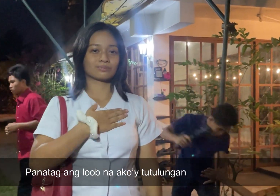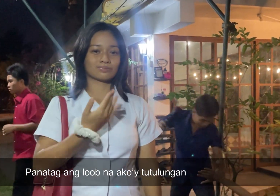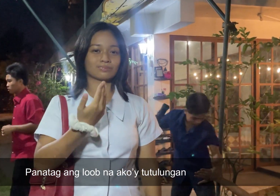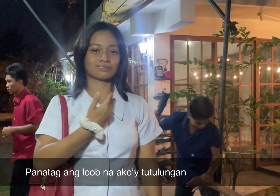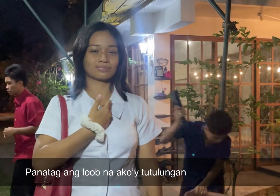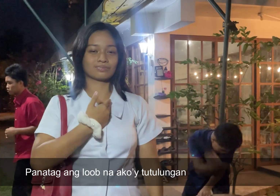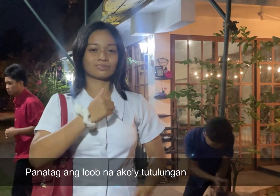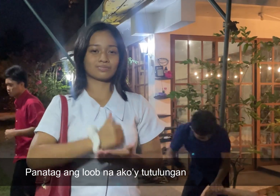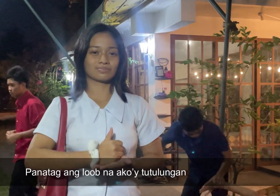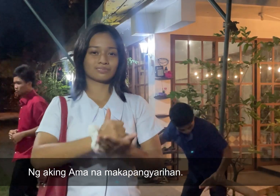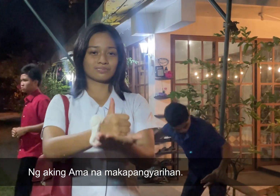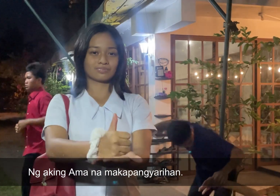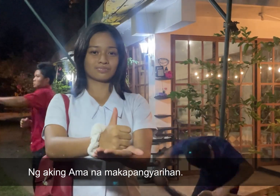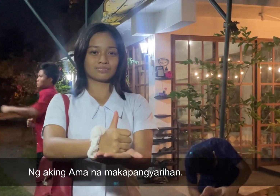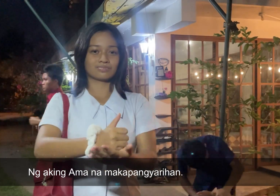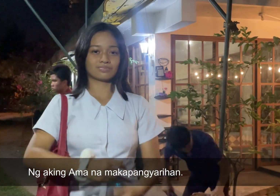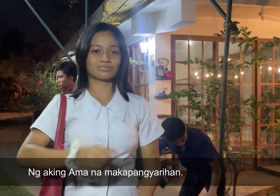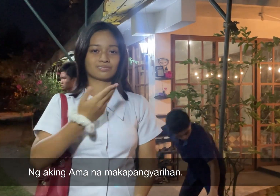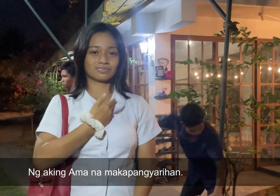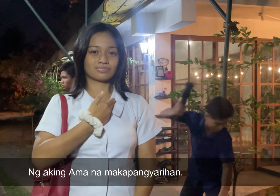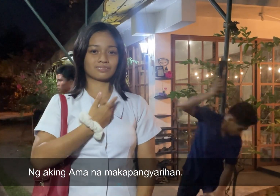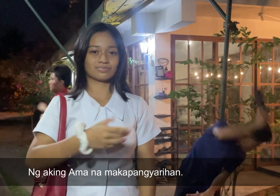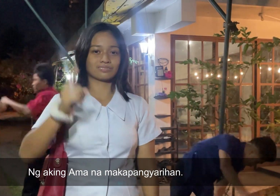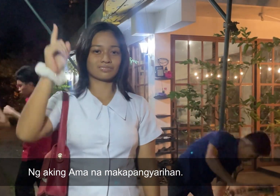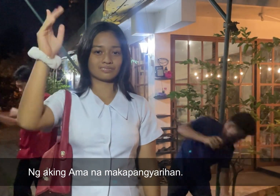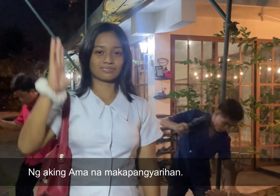ako'y tutulungan ng aking Ama na